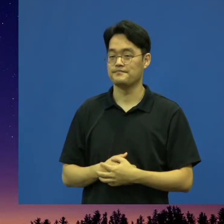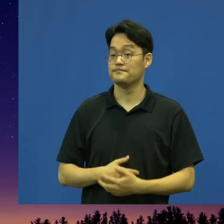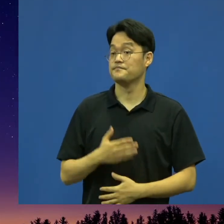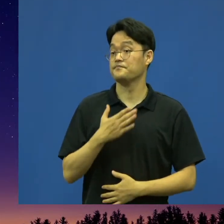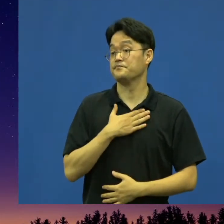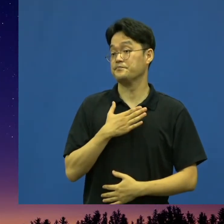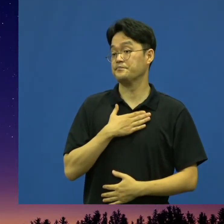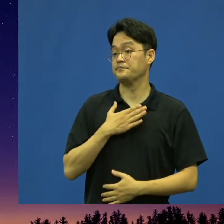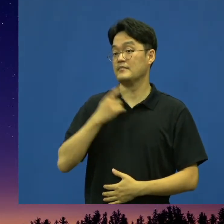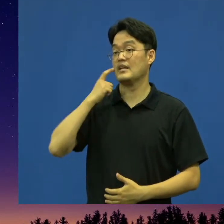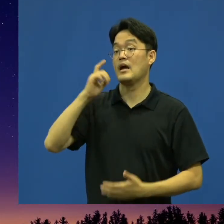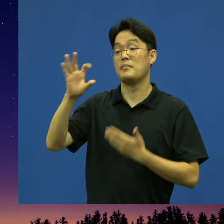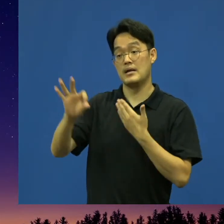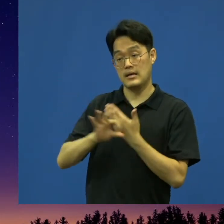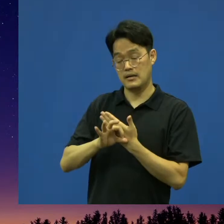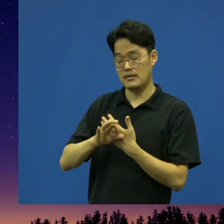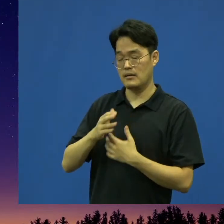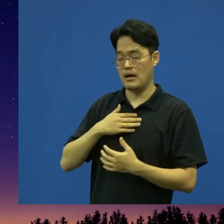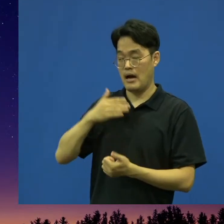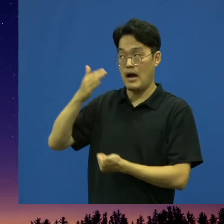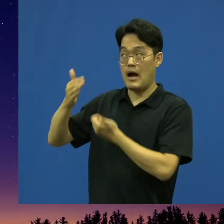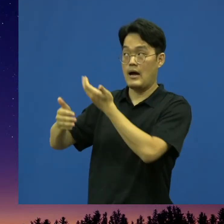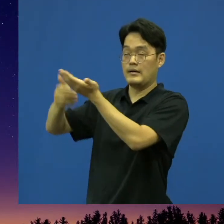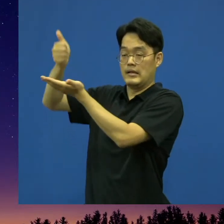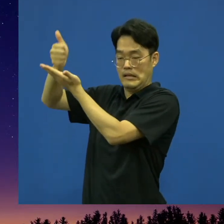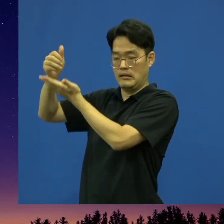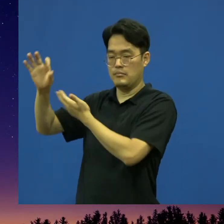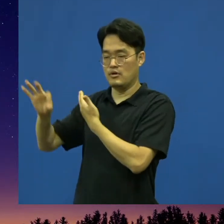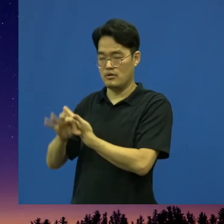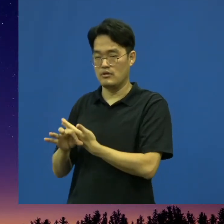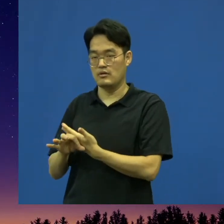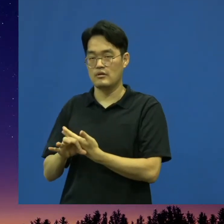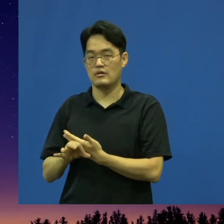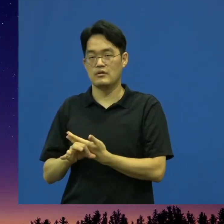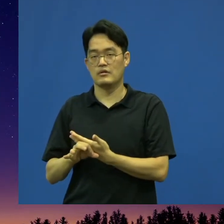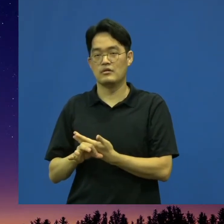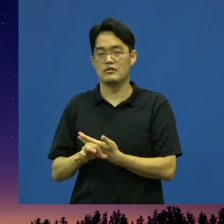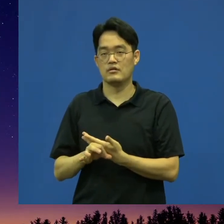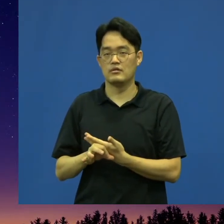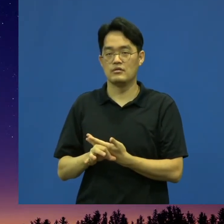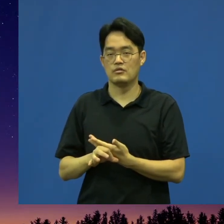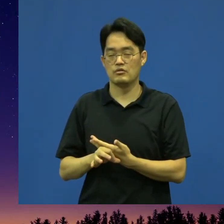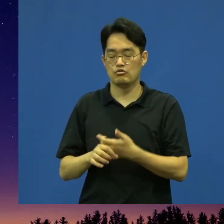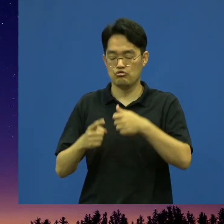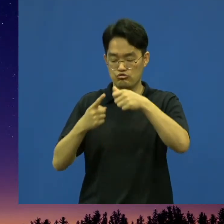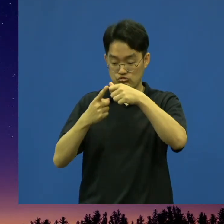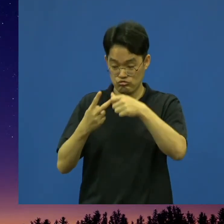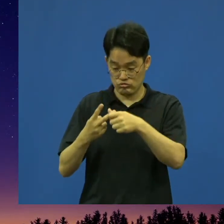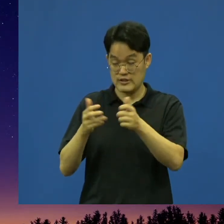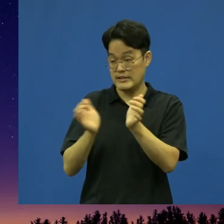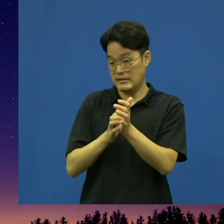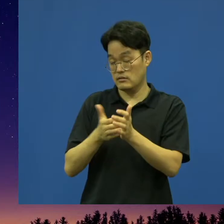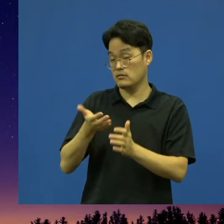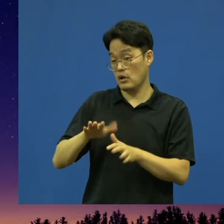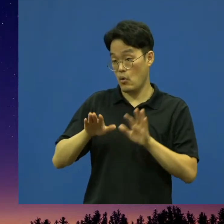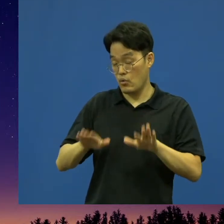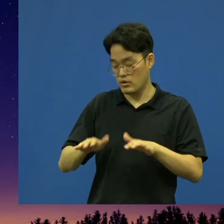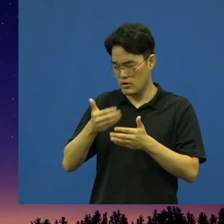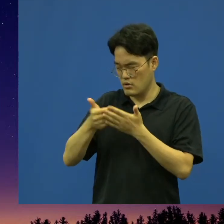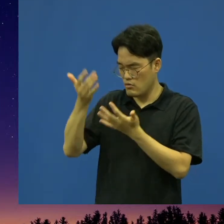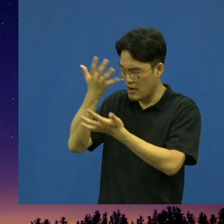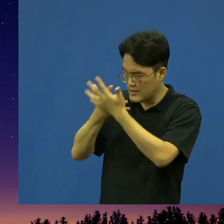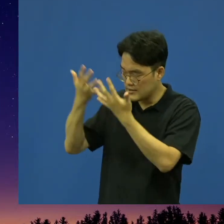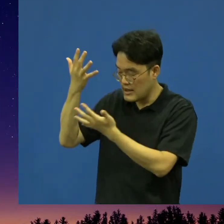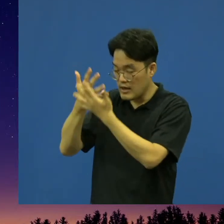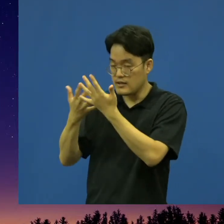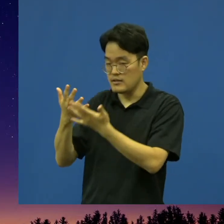만약에 하나님이었으면 저는 이 두 번째에서 끝났을 것 같아요. 근데 놀랍게 오늘 환상은 우리를 세